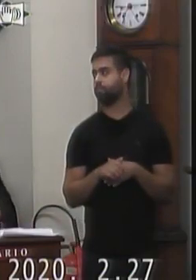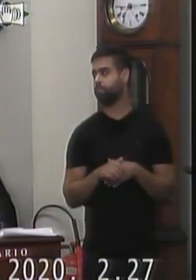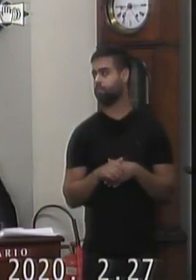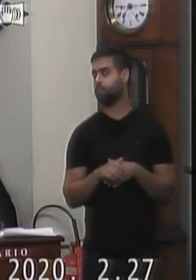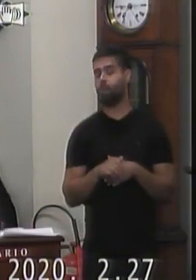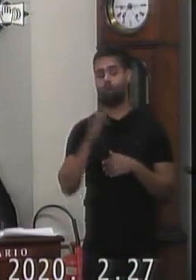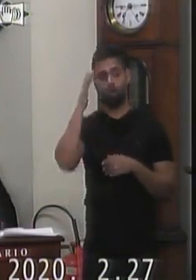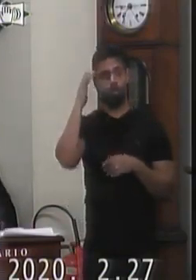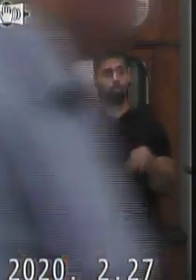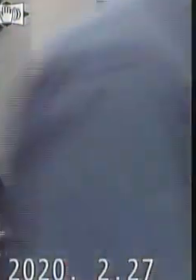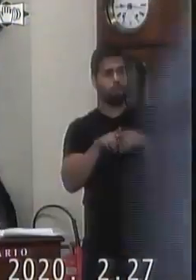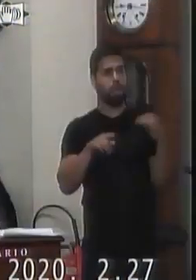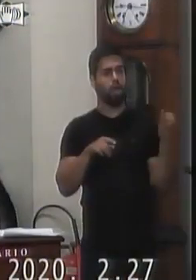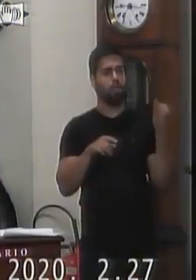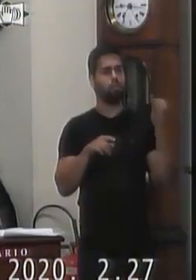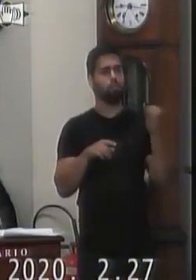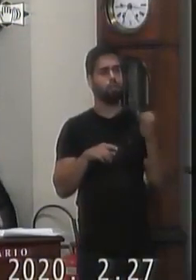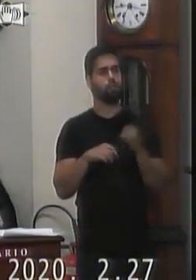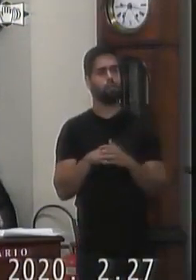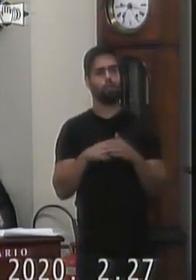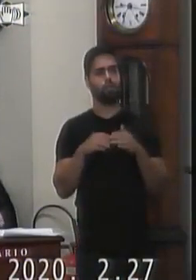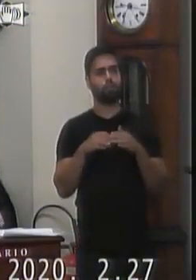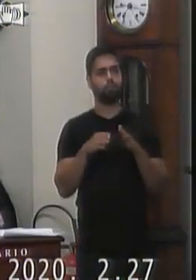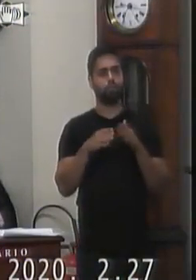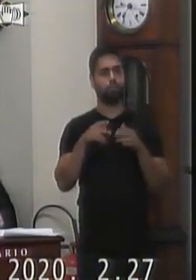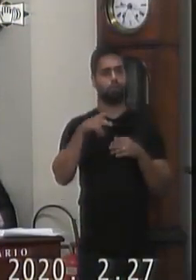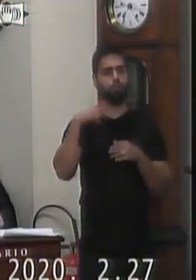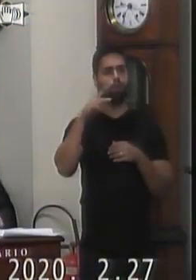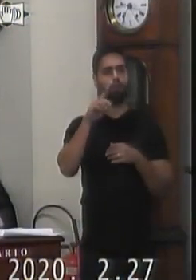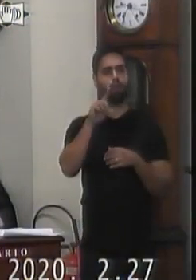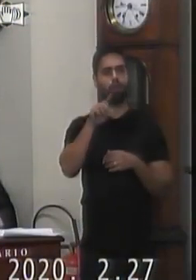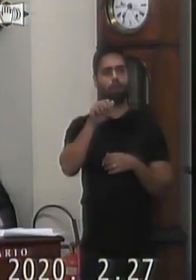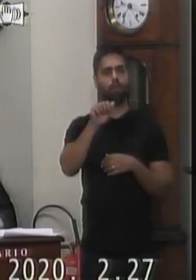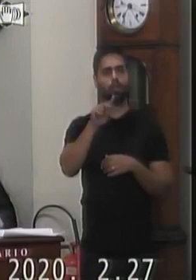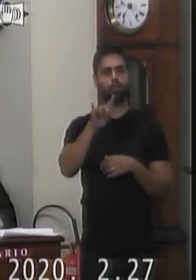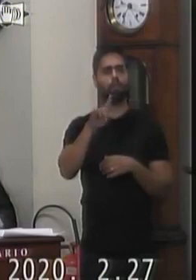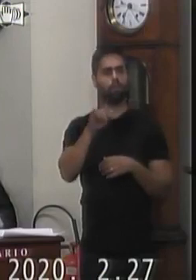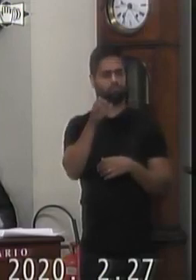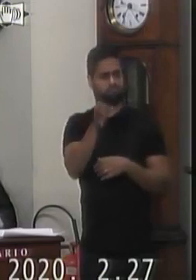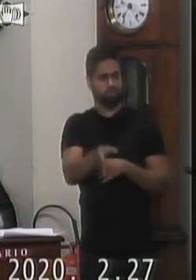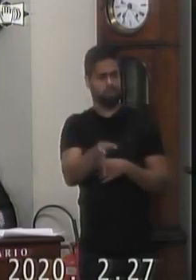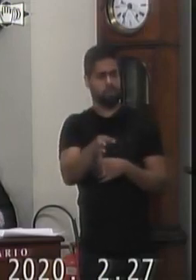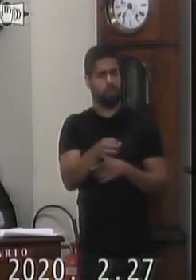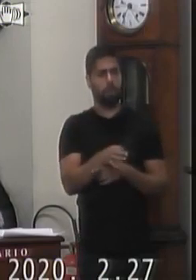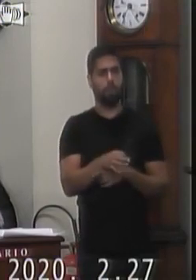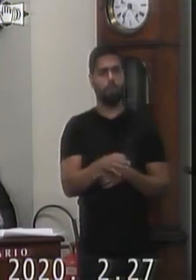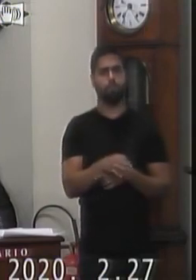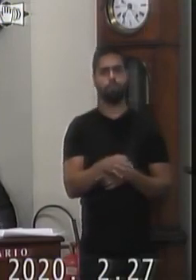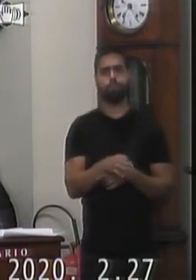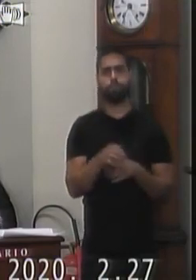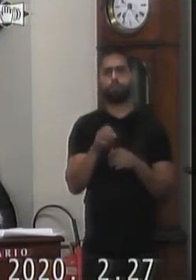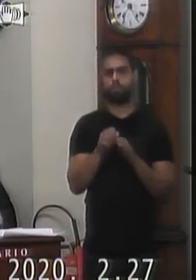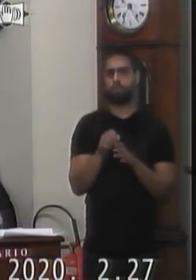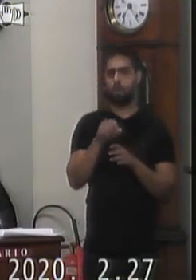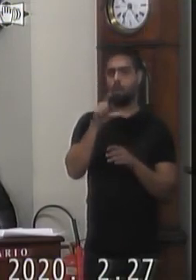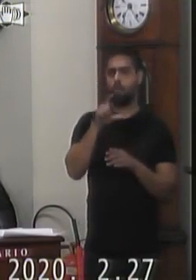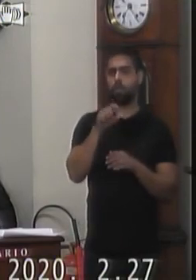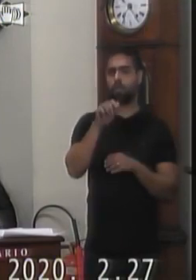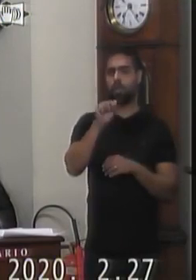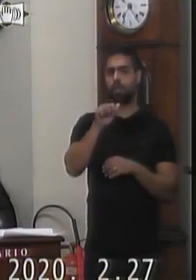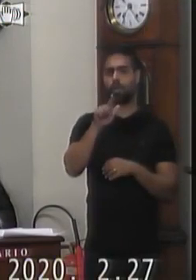muito pertinente a interpelação do vereador David, está certíssimo, inclusive esse é um negócio de aumento de